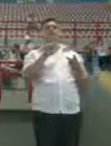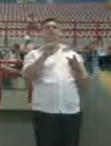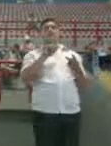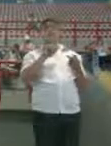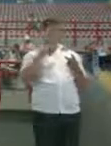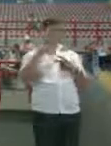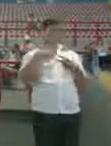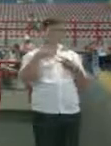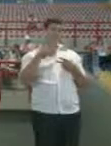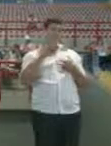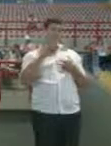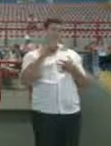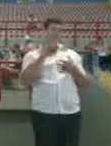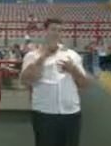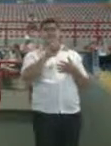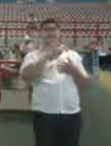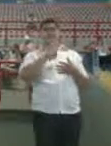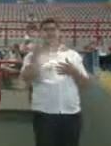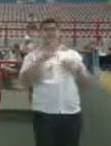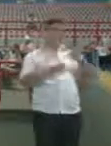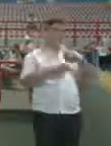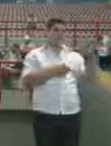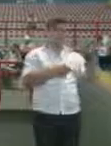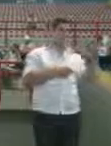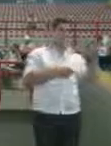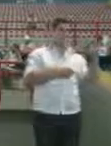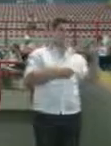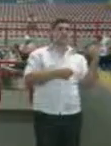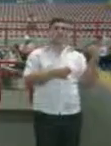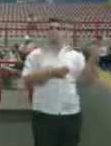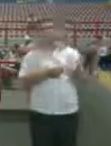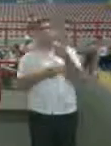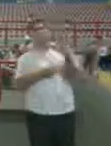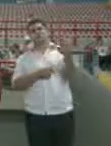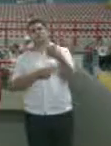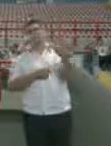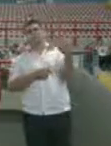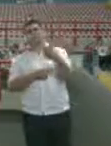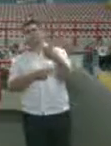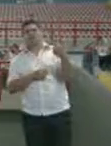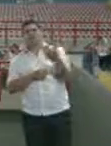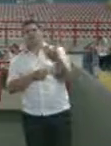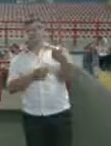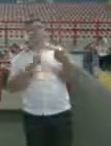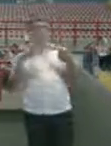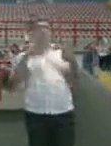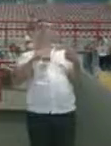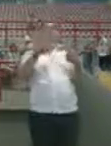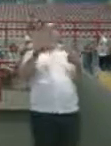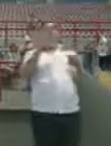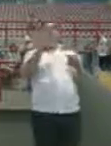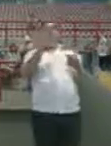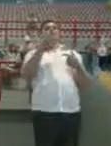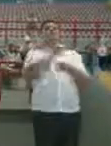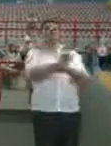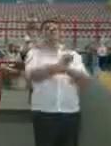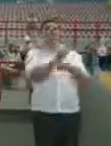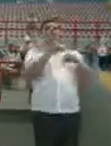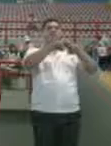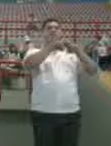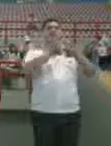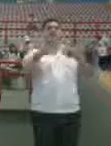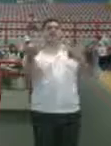Revolução Industrial. Da segunda Revolução Industrial, qual foi a área principal? A automobilística. Então, não